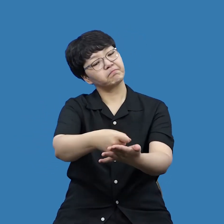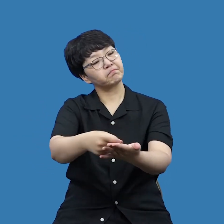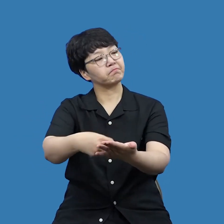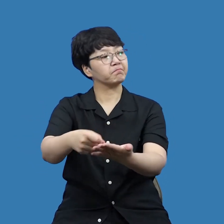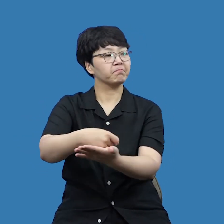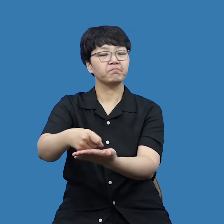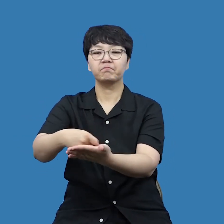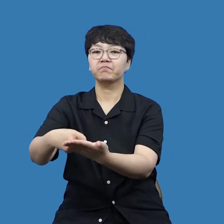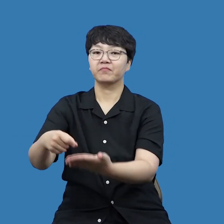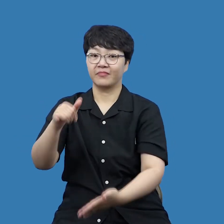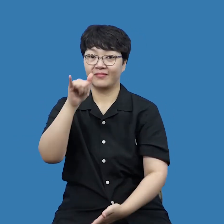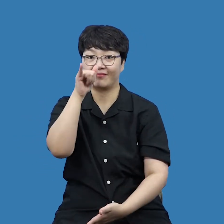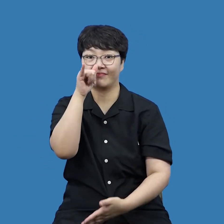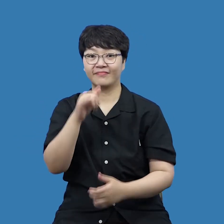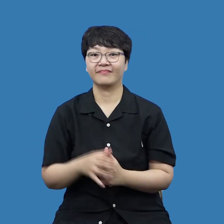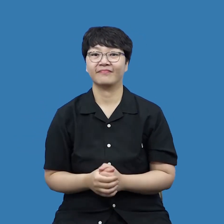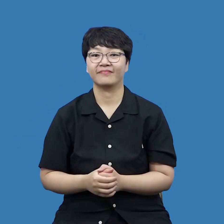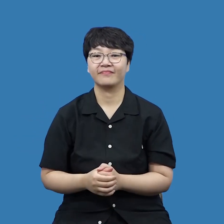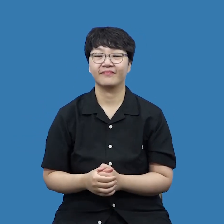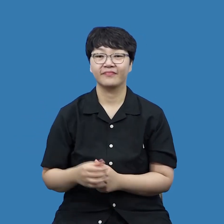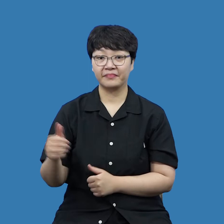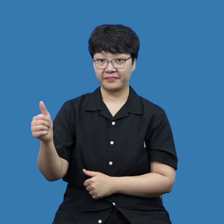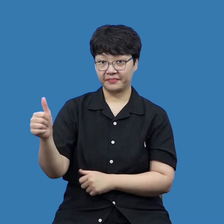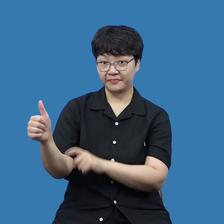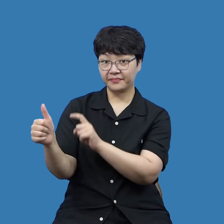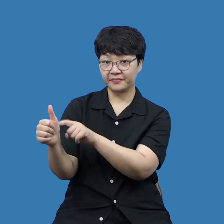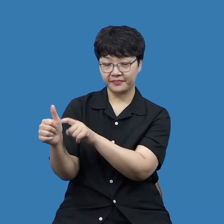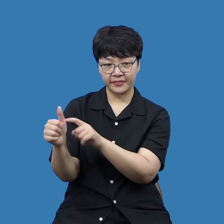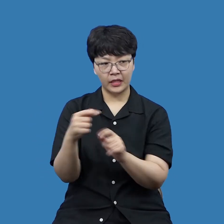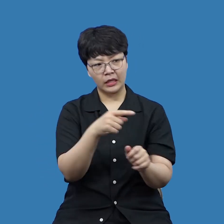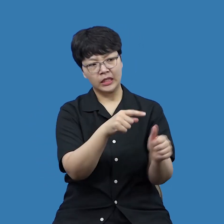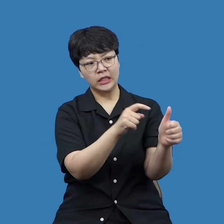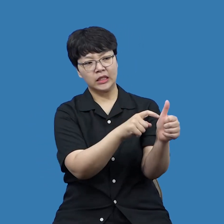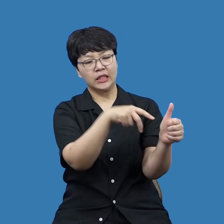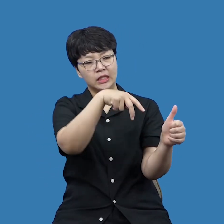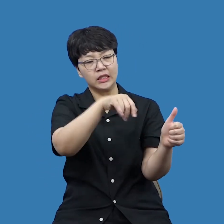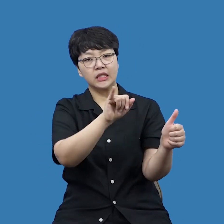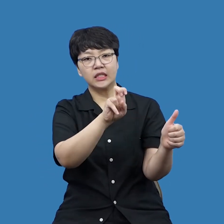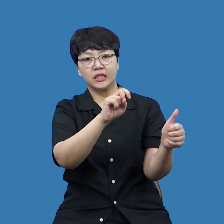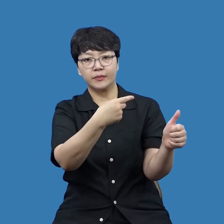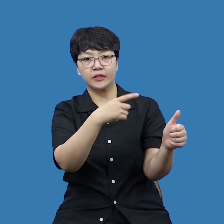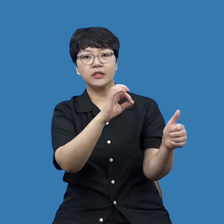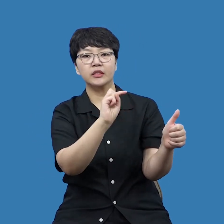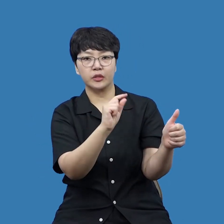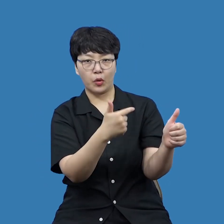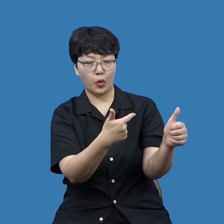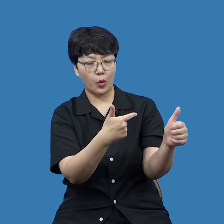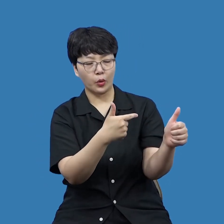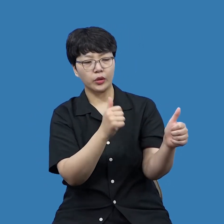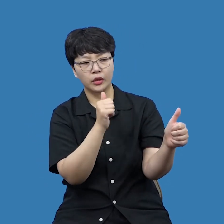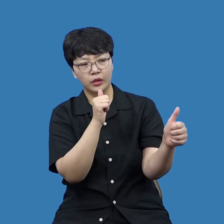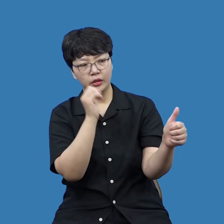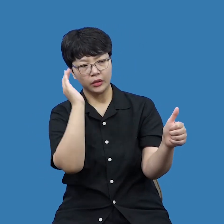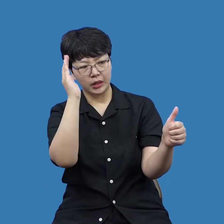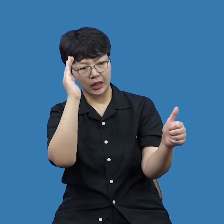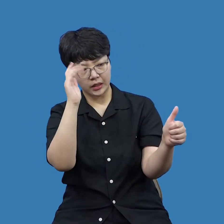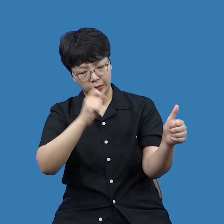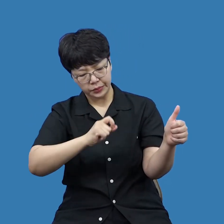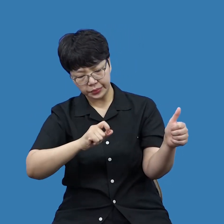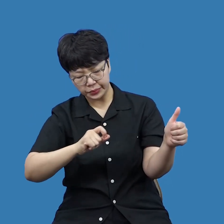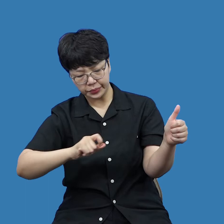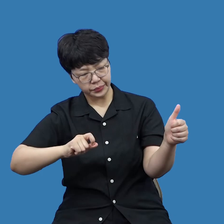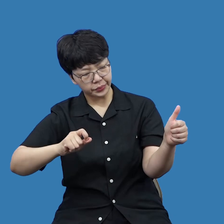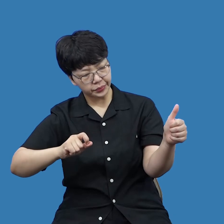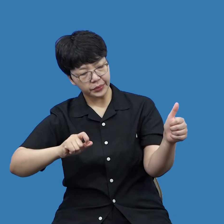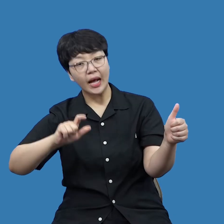누가가 기록자입니다. 자, 누가가 시므온의 행적을 기록하는 가운데 가장 인상적인 것은